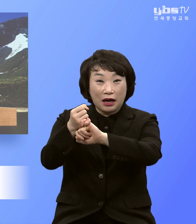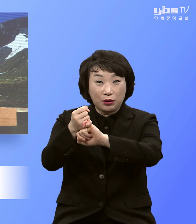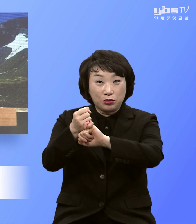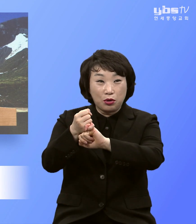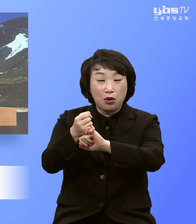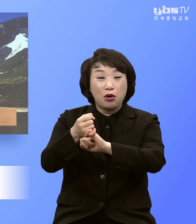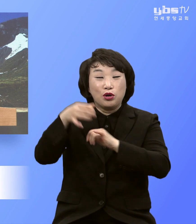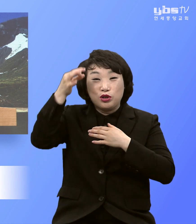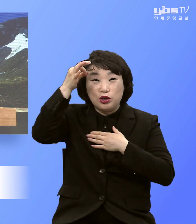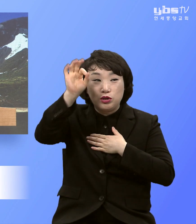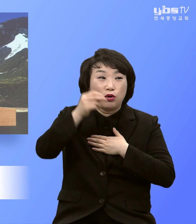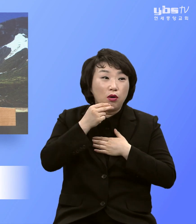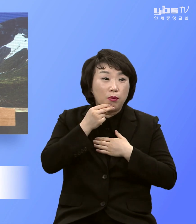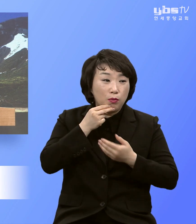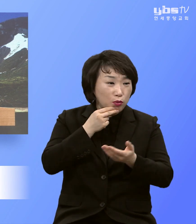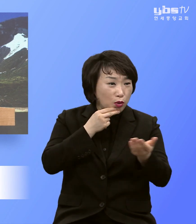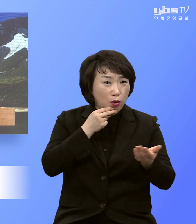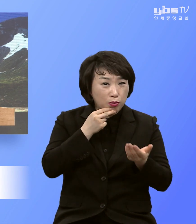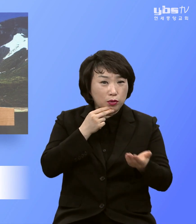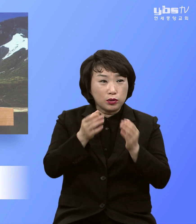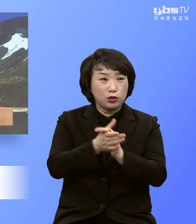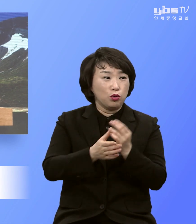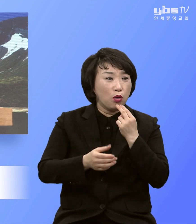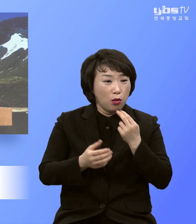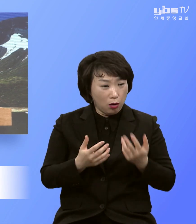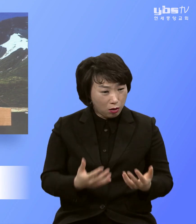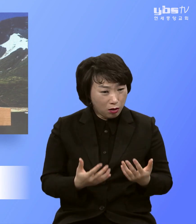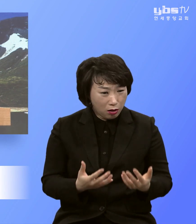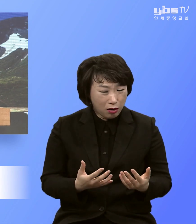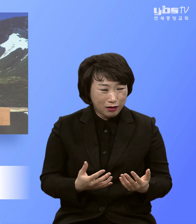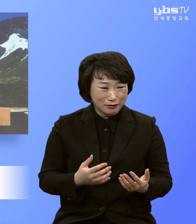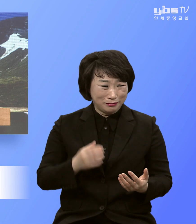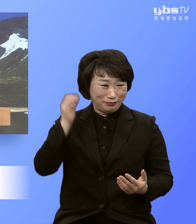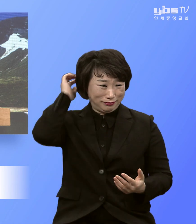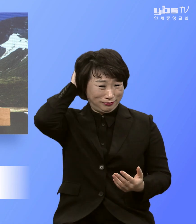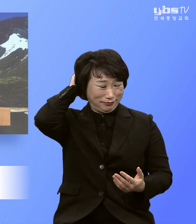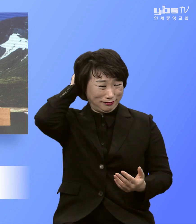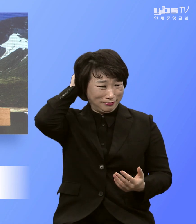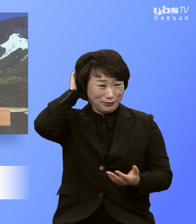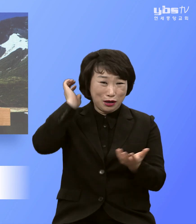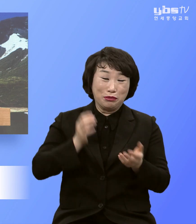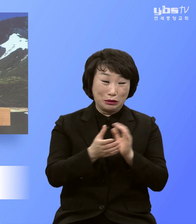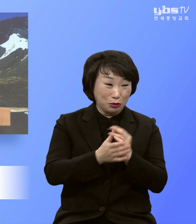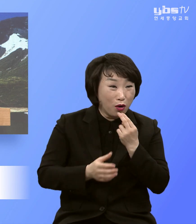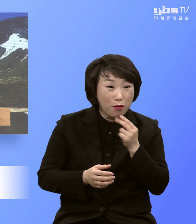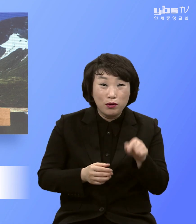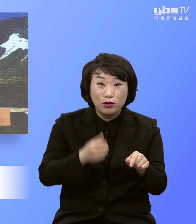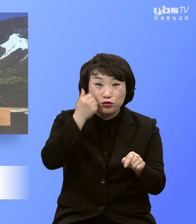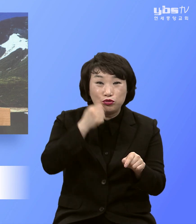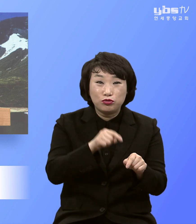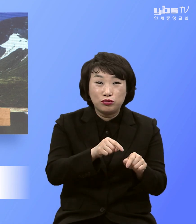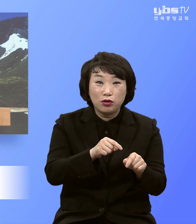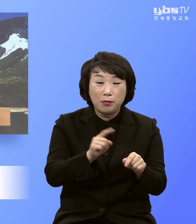약속을 인정하지 않고 기도하지 않는다면, 기도하지 않는